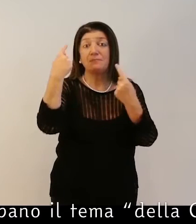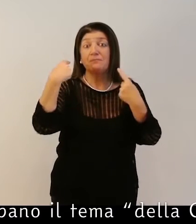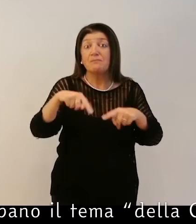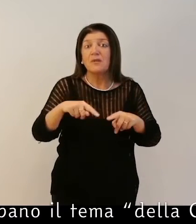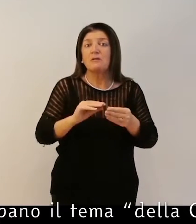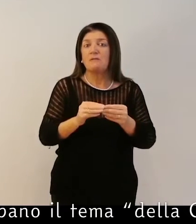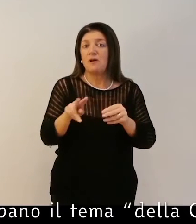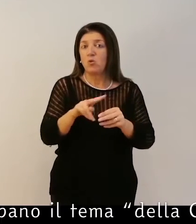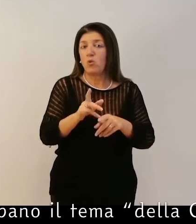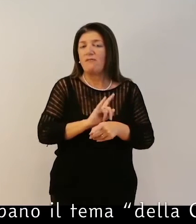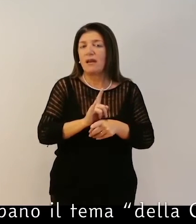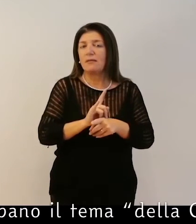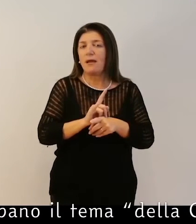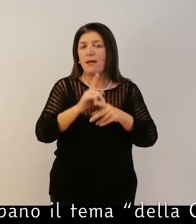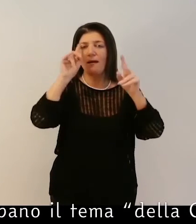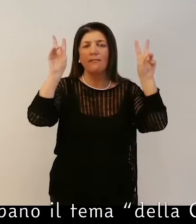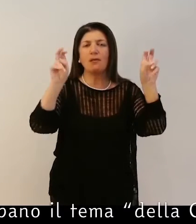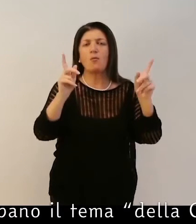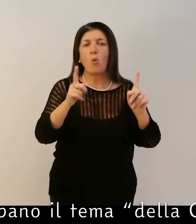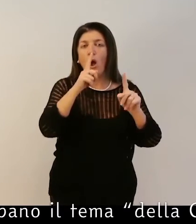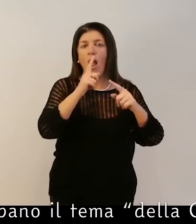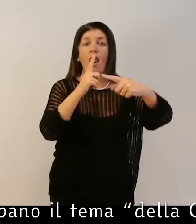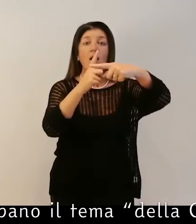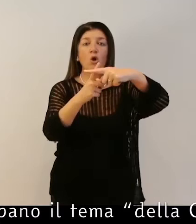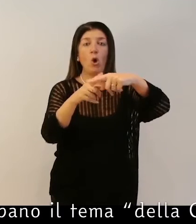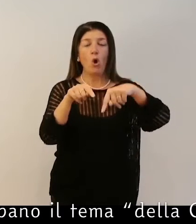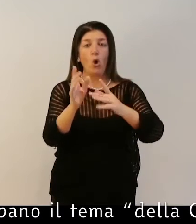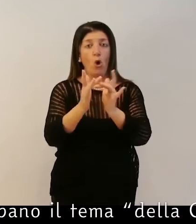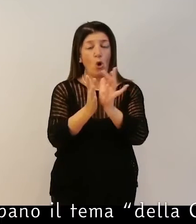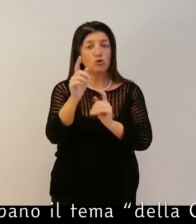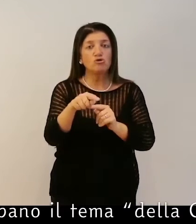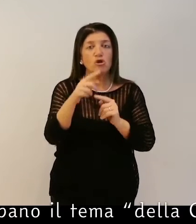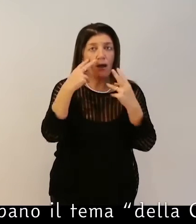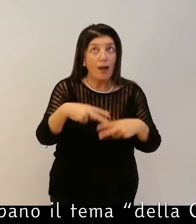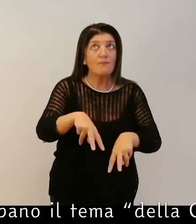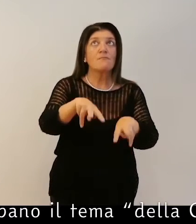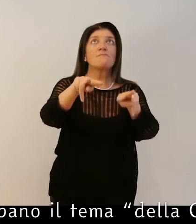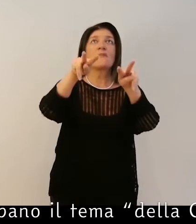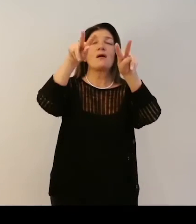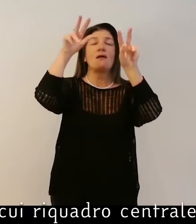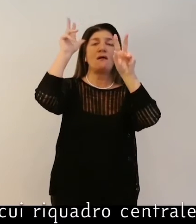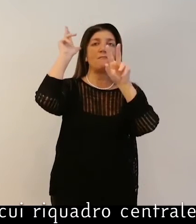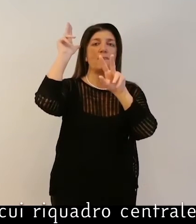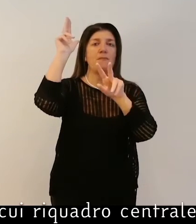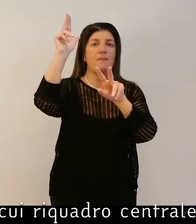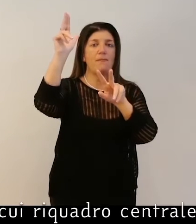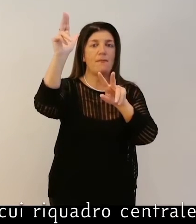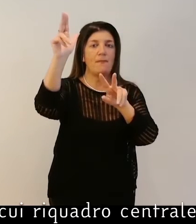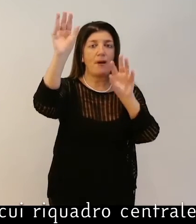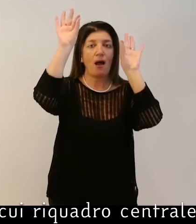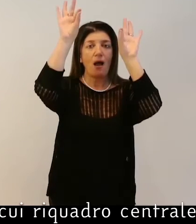Essi sviluppano il tema della croce, portato a compimento sulla volta della crociera, nel cui